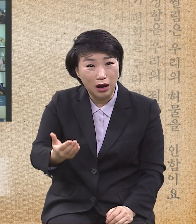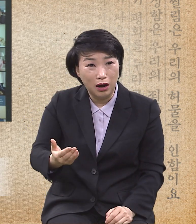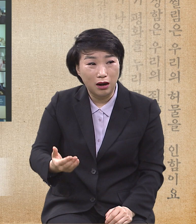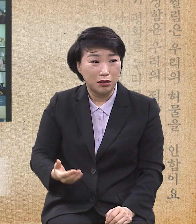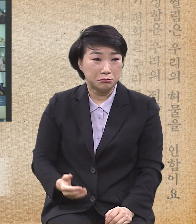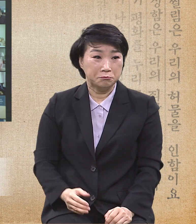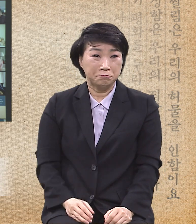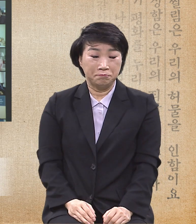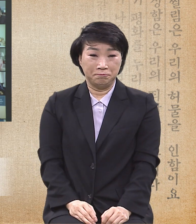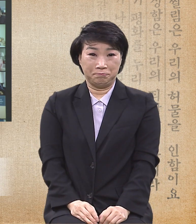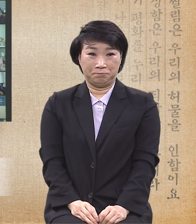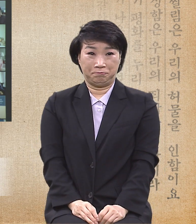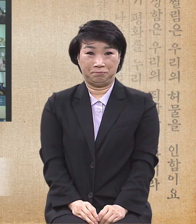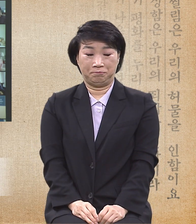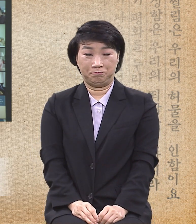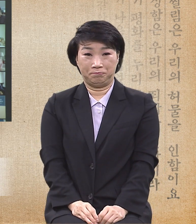응?